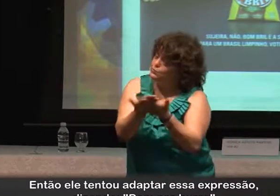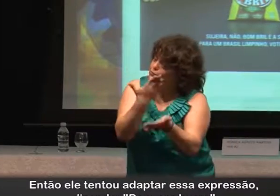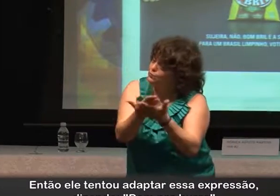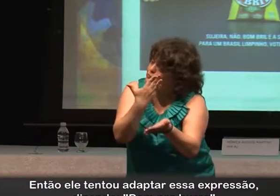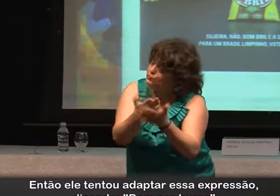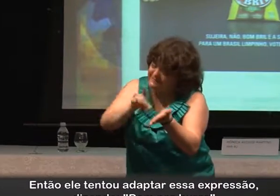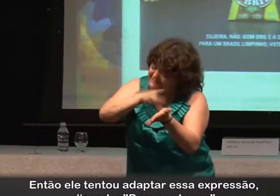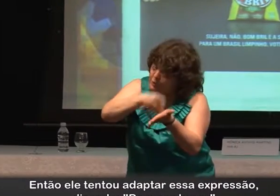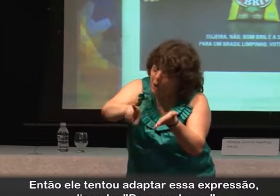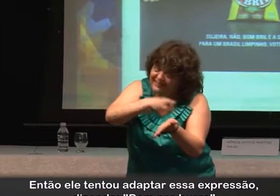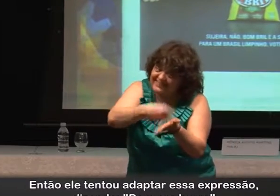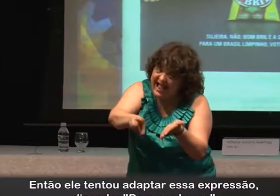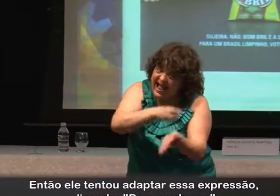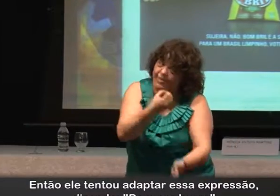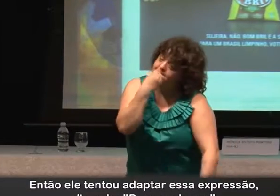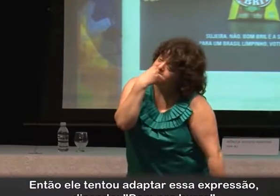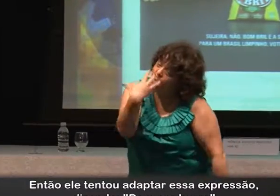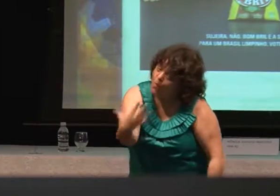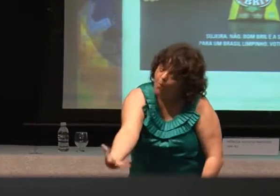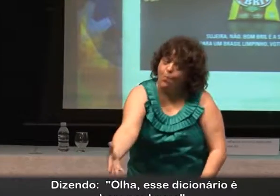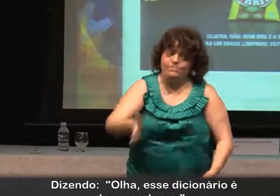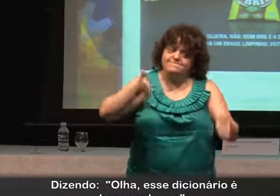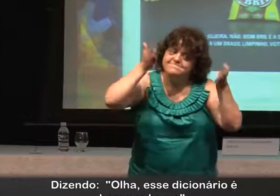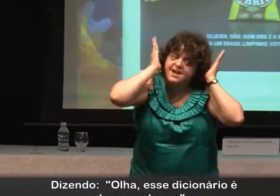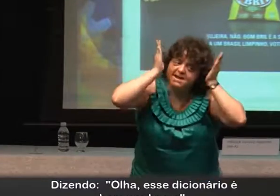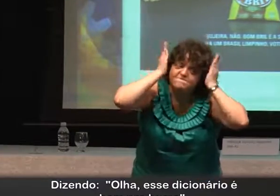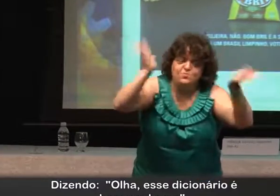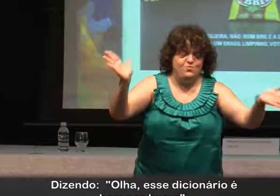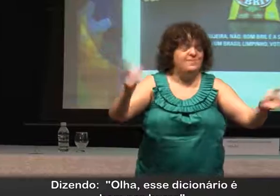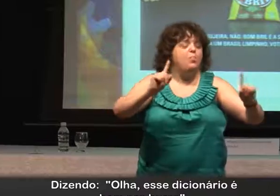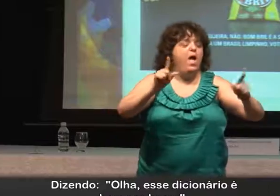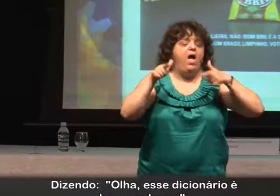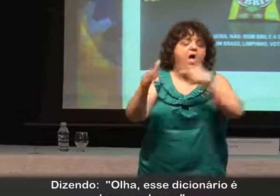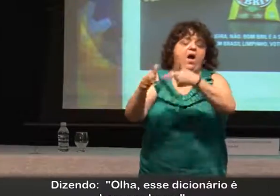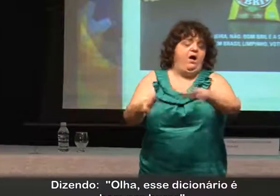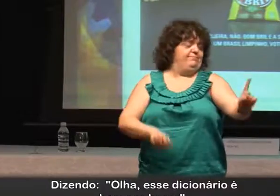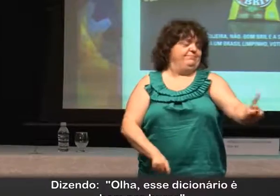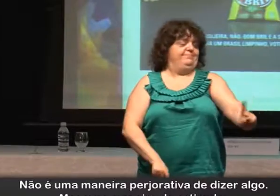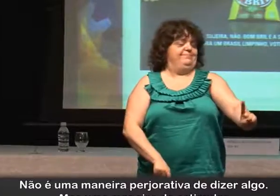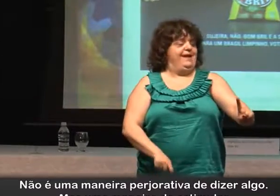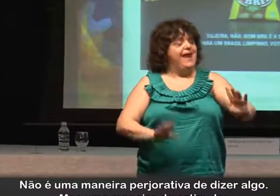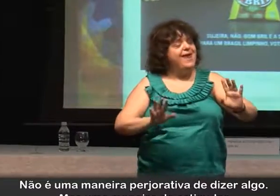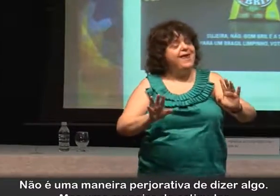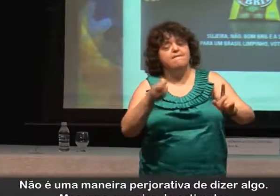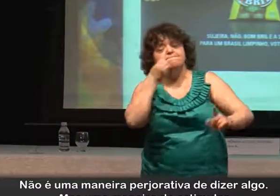expressão dizendo bom para burro. Dizendo, olha, esse dicionário é bom para burro. Não é uma maneira